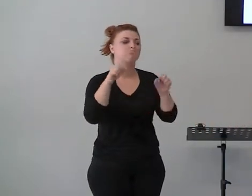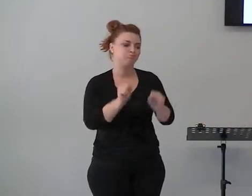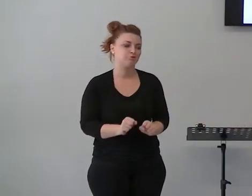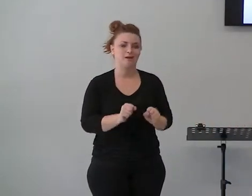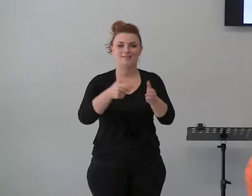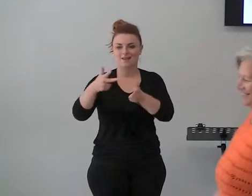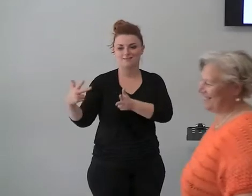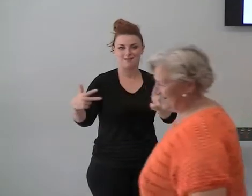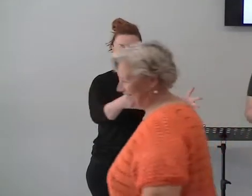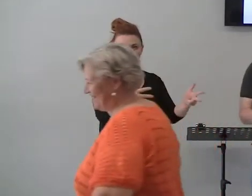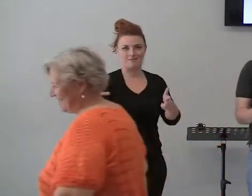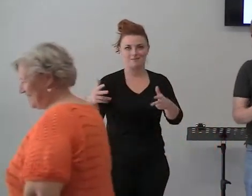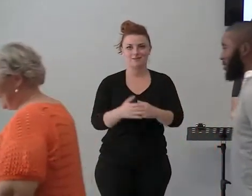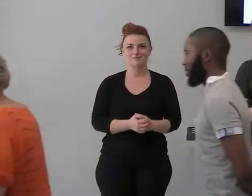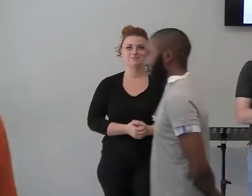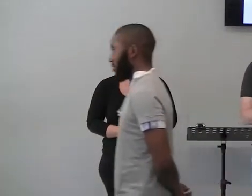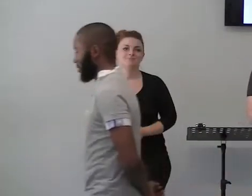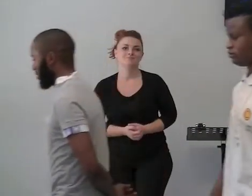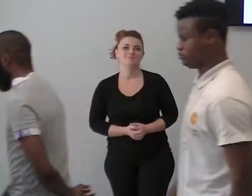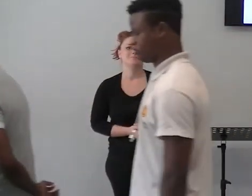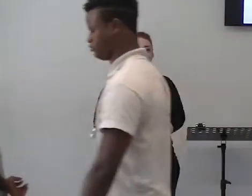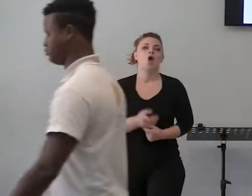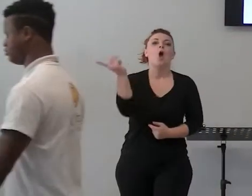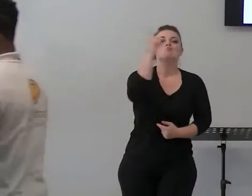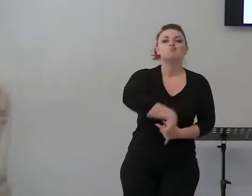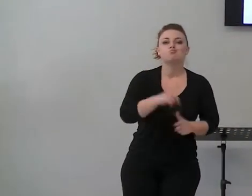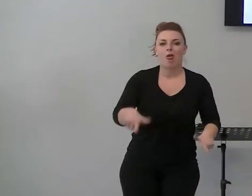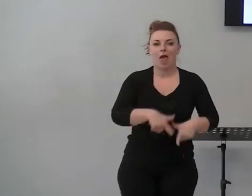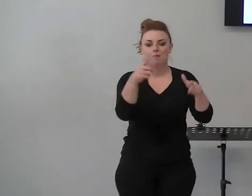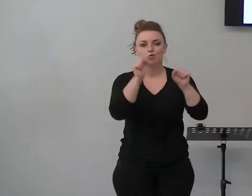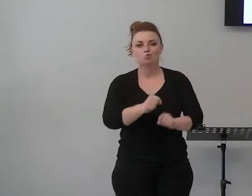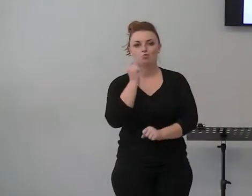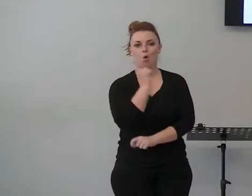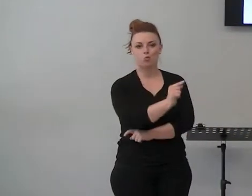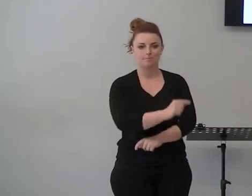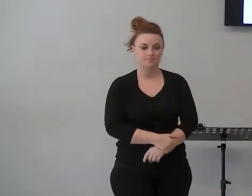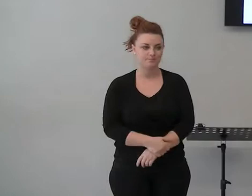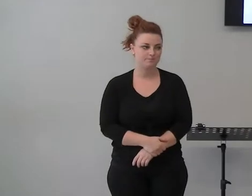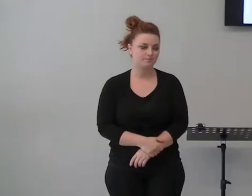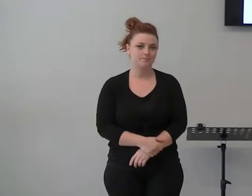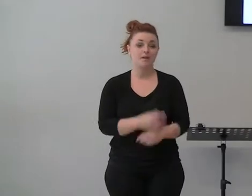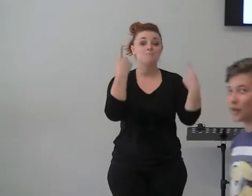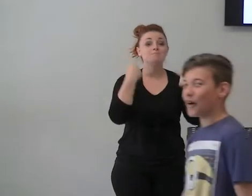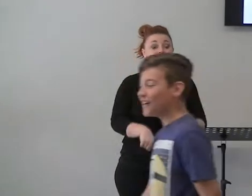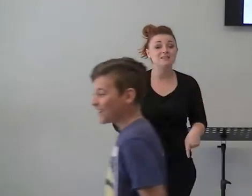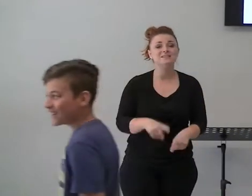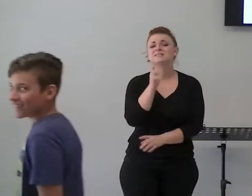l'albero può muoversi adesso. È una cosa stranissima questa.